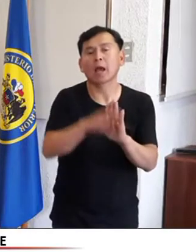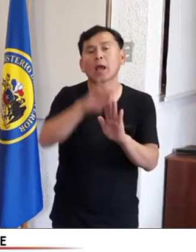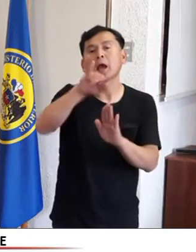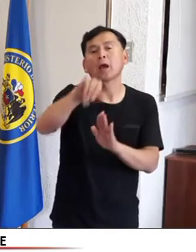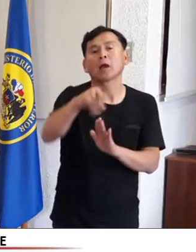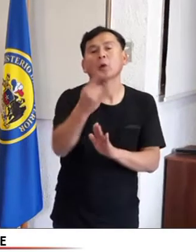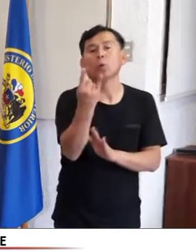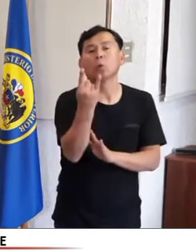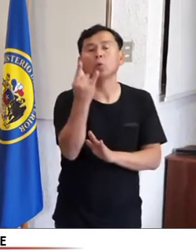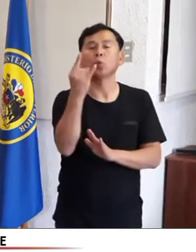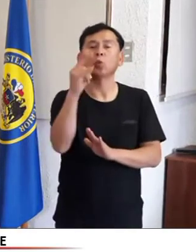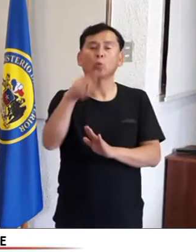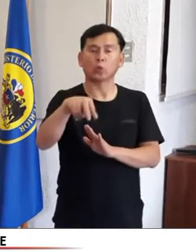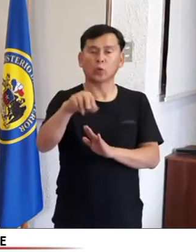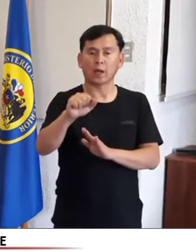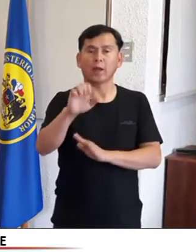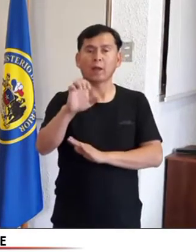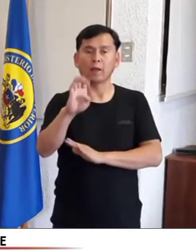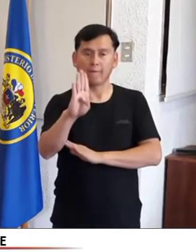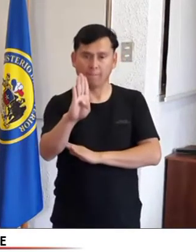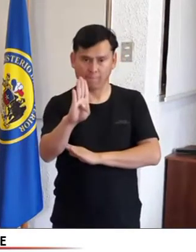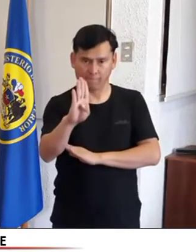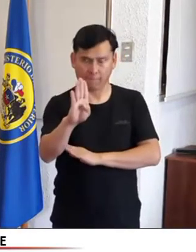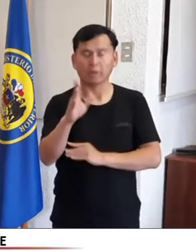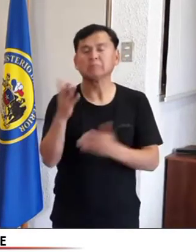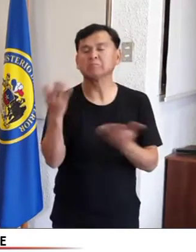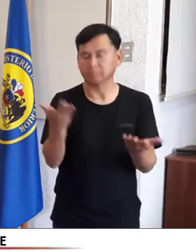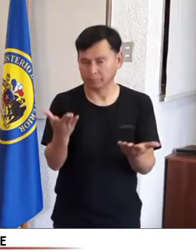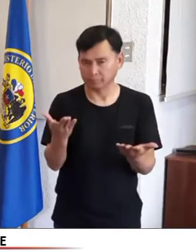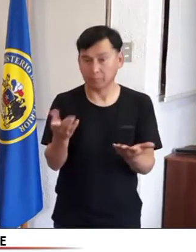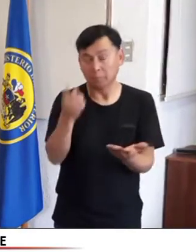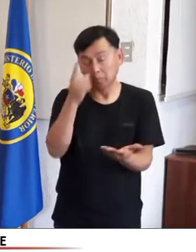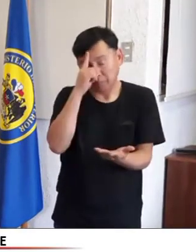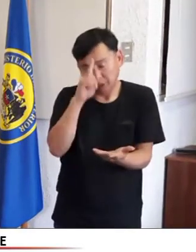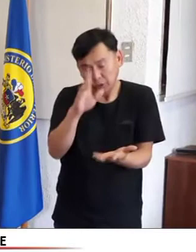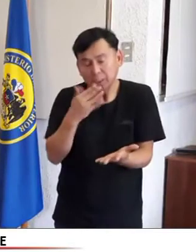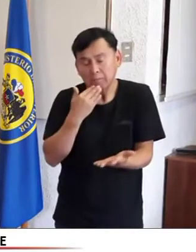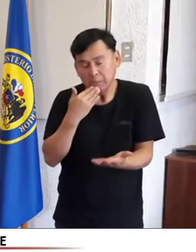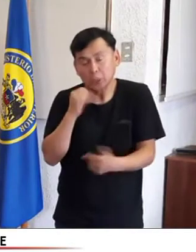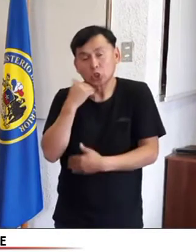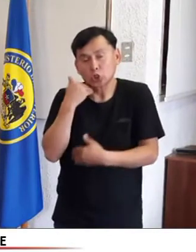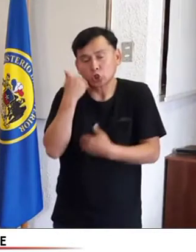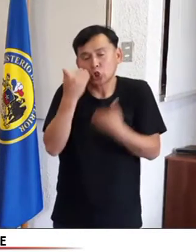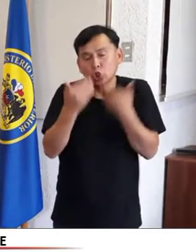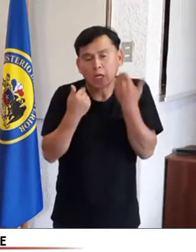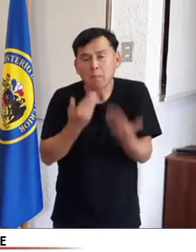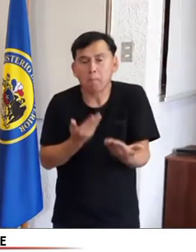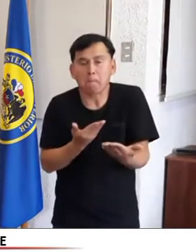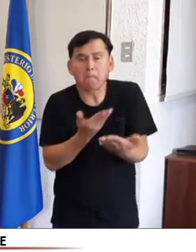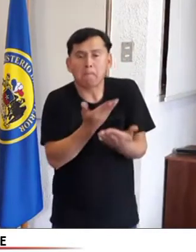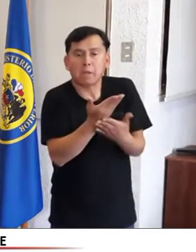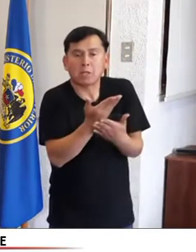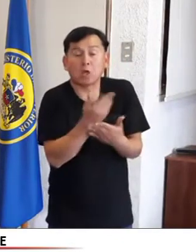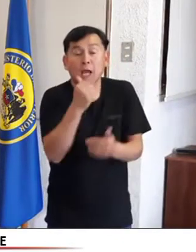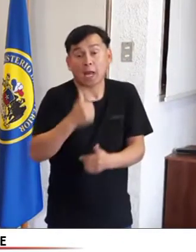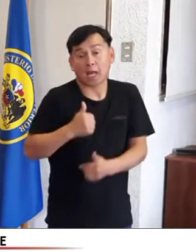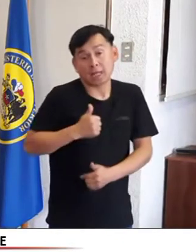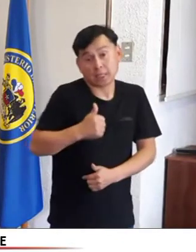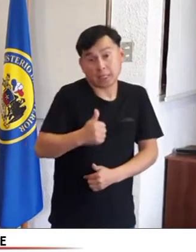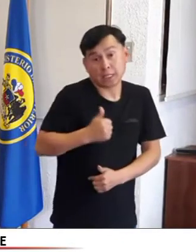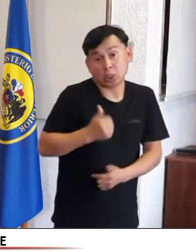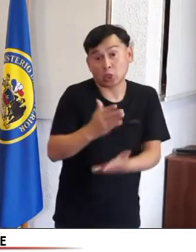de Alimentación PAE de JUNAEB. Sin perjuicio de ello y en un acto solidario, hemos pedido a cada director